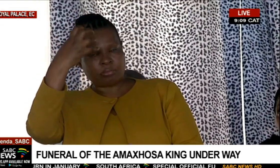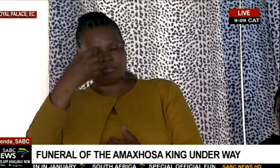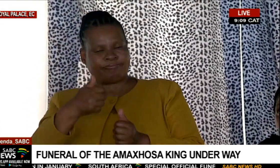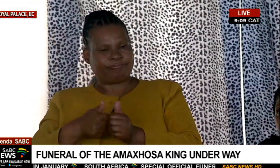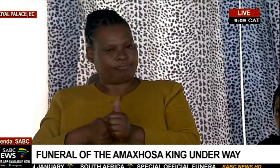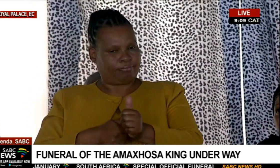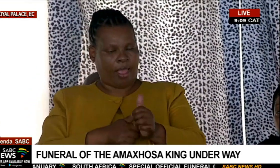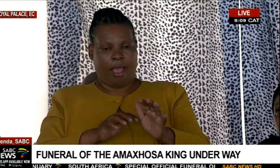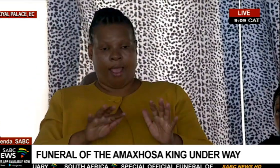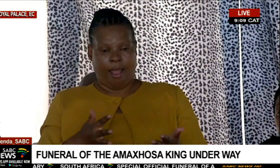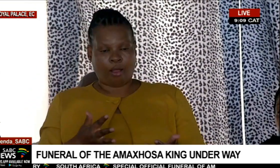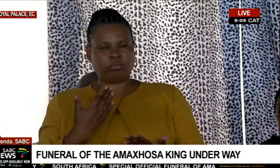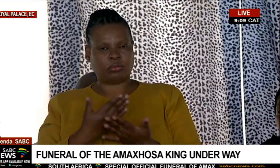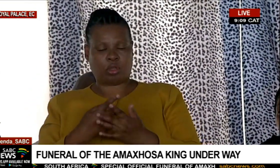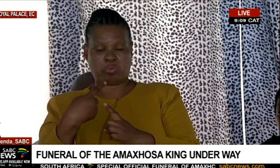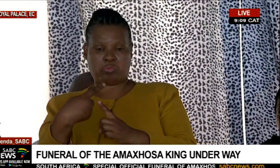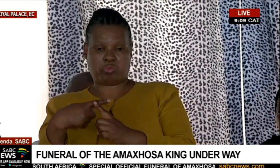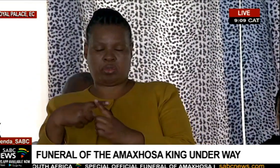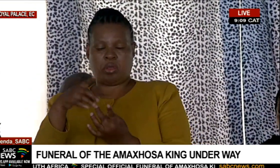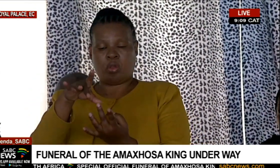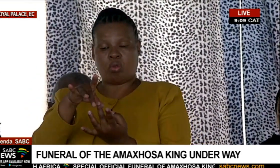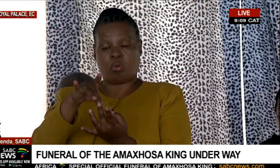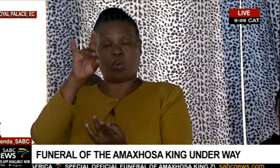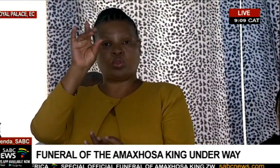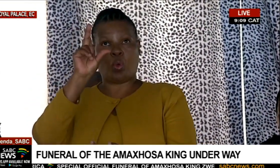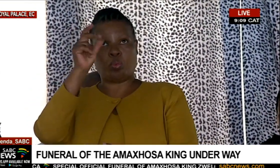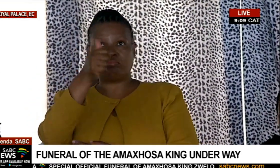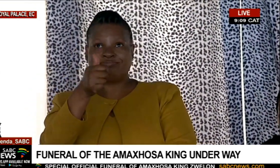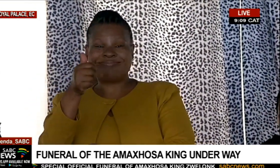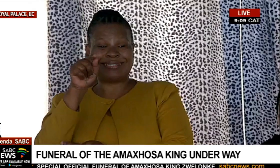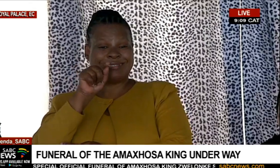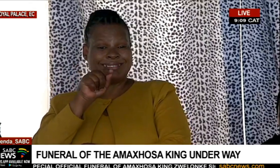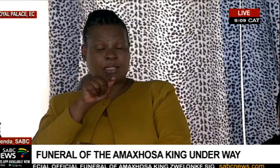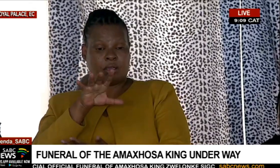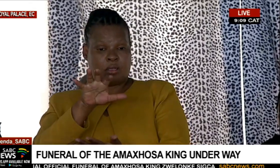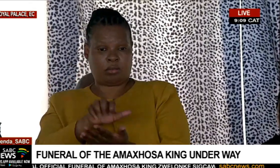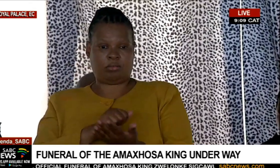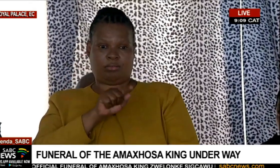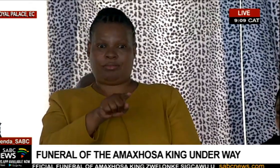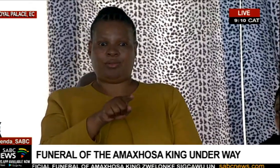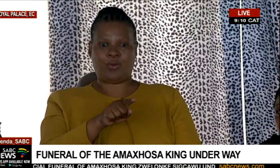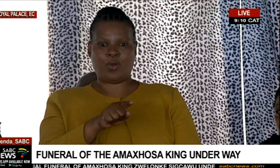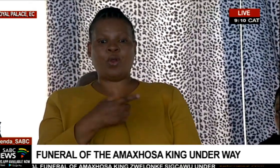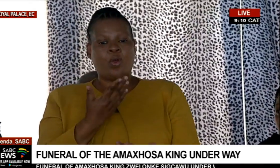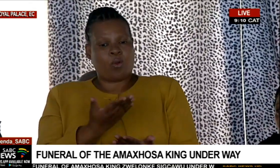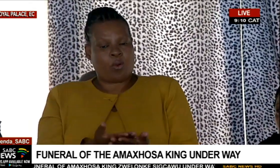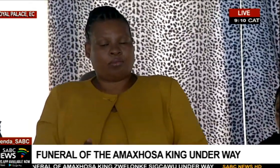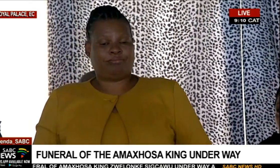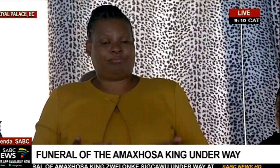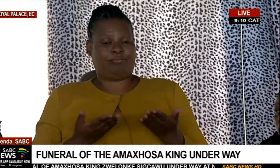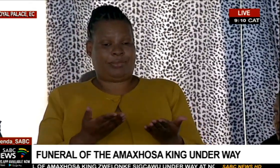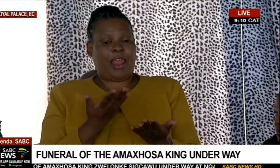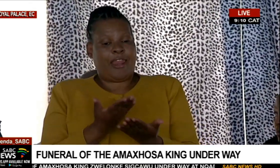sikaXhosa kwathathwa unyana oyinkulu eqadini ukumkani uzwelonke lo wazaliselwa emadolweni